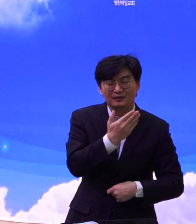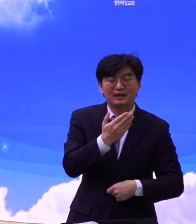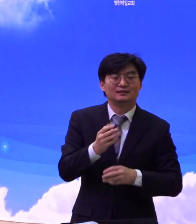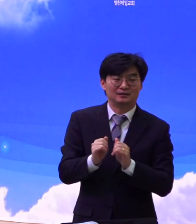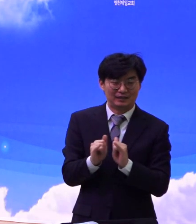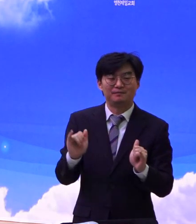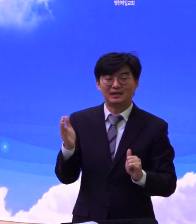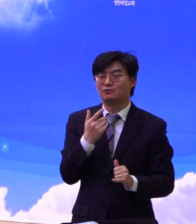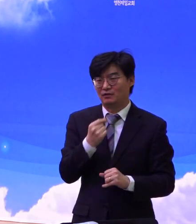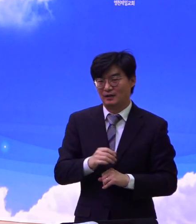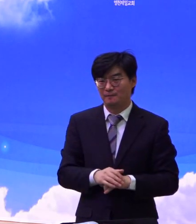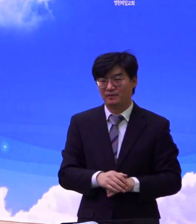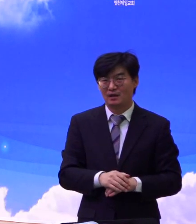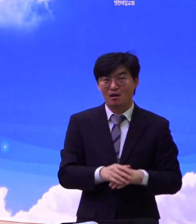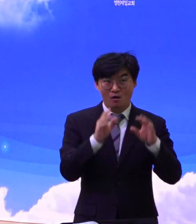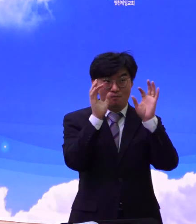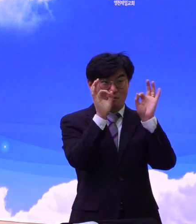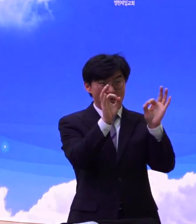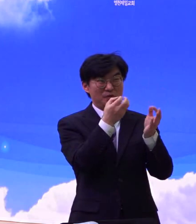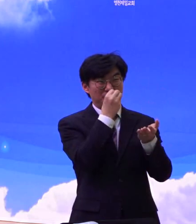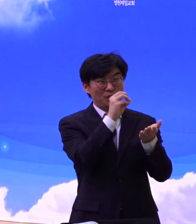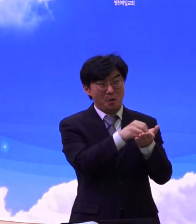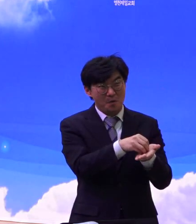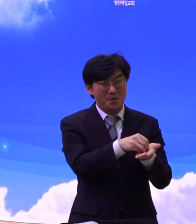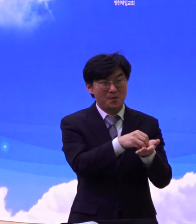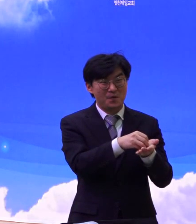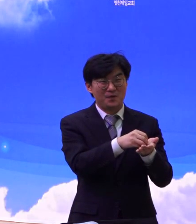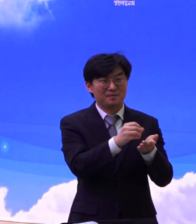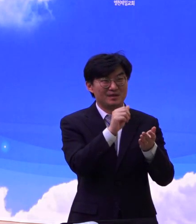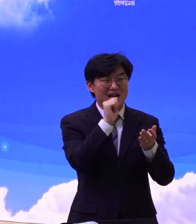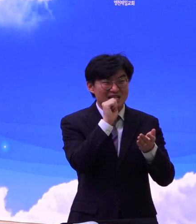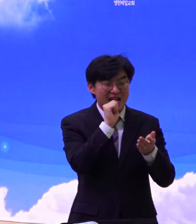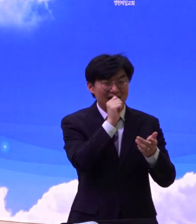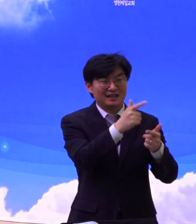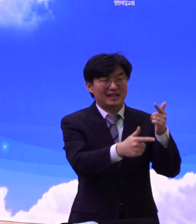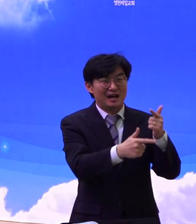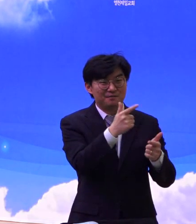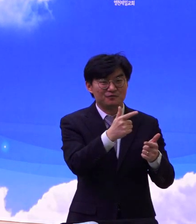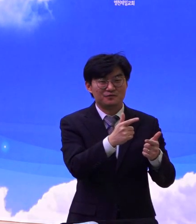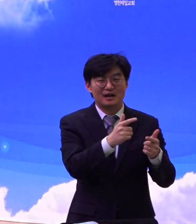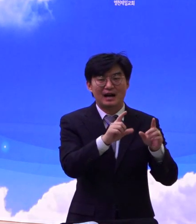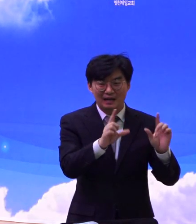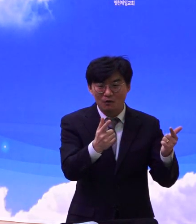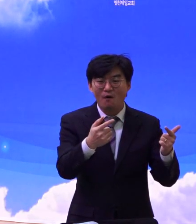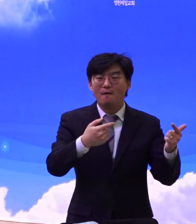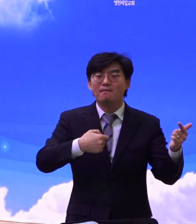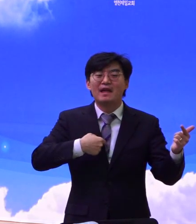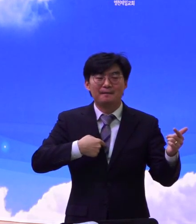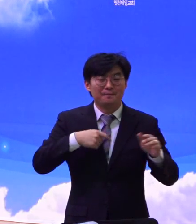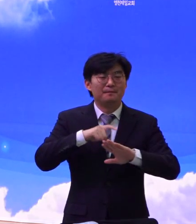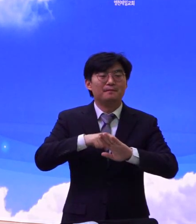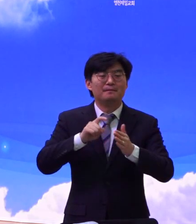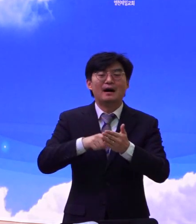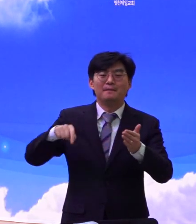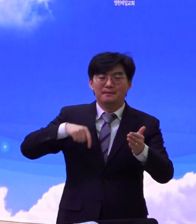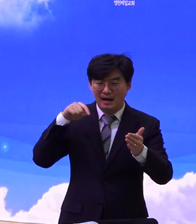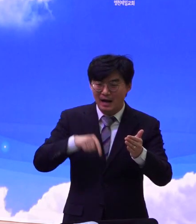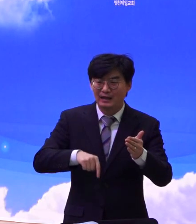눈에 보이는 우상뿐 아니라 우리들 내면에 있는 그런 숨겨져 있는 우상까지도 우리는 제거해야 합니다.